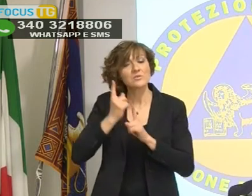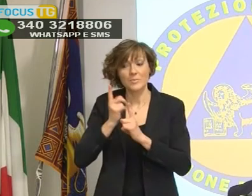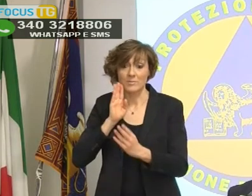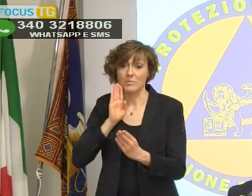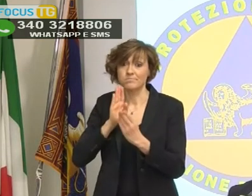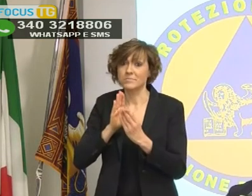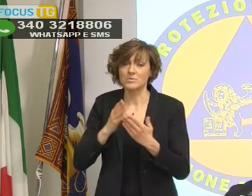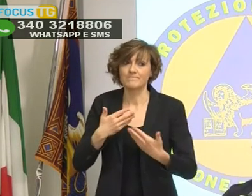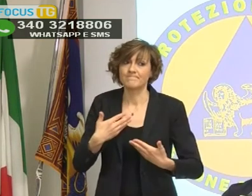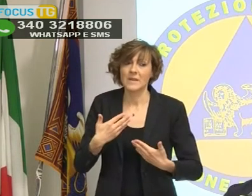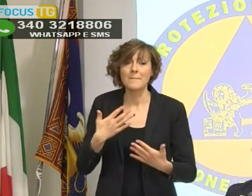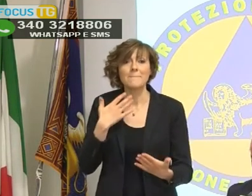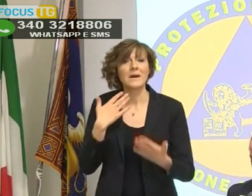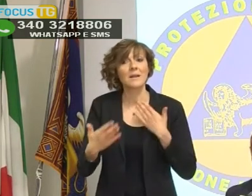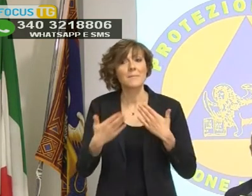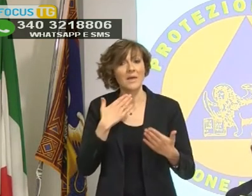affrontato in Parlamento.